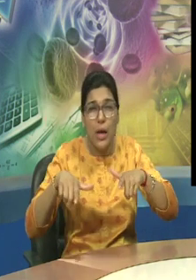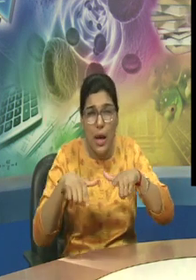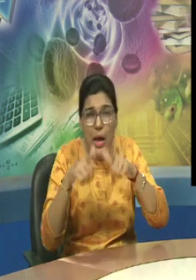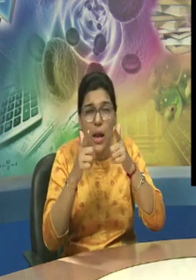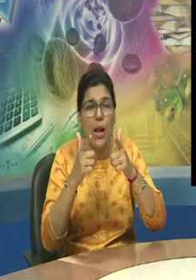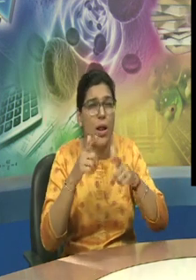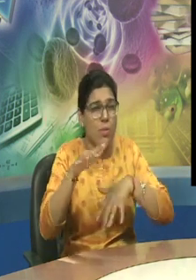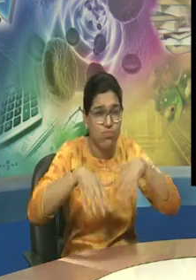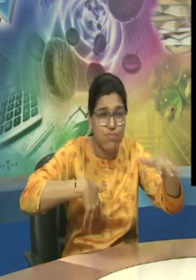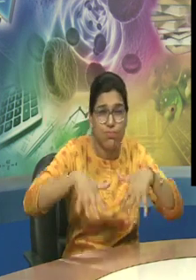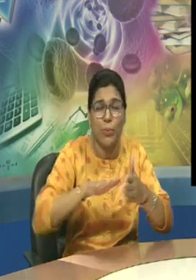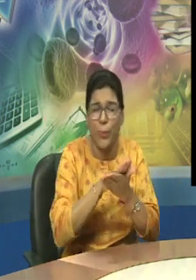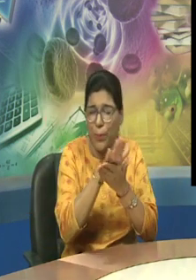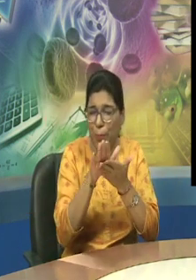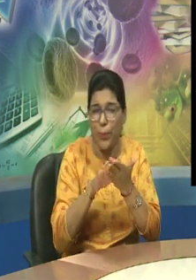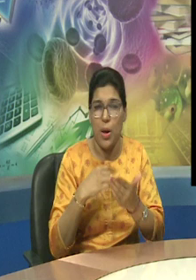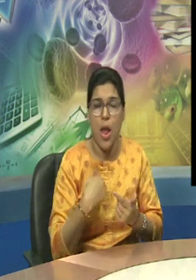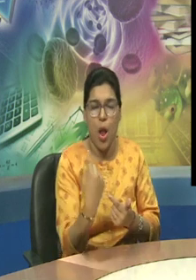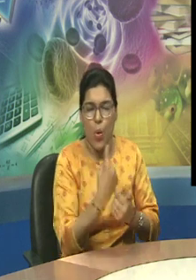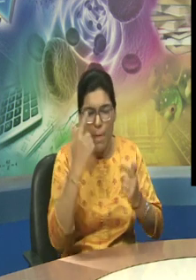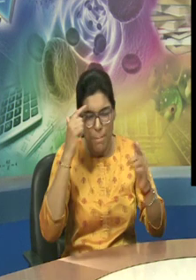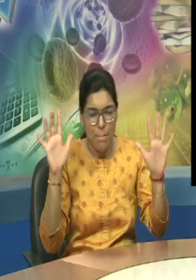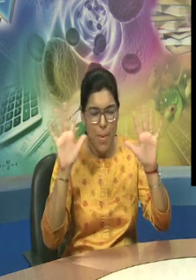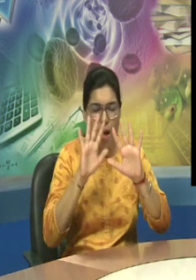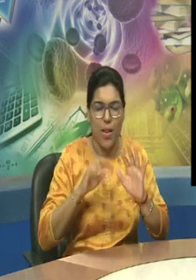अर्थात डूबे रहते थे।